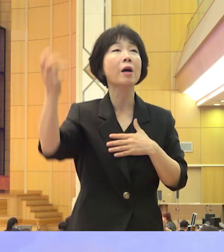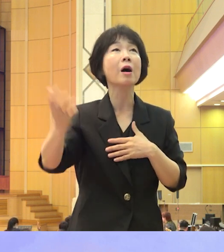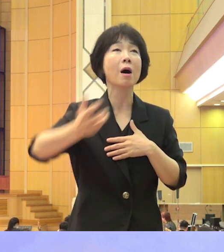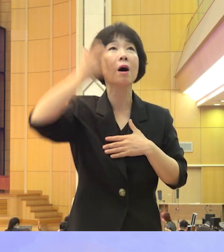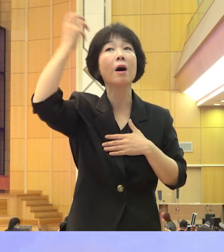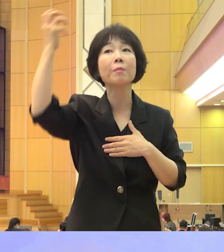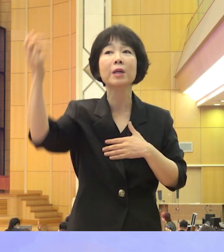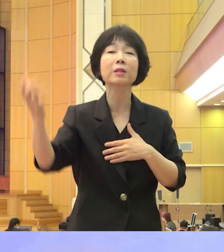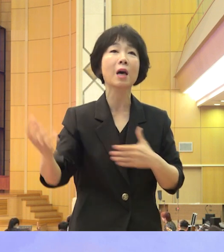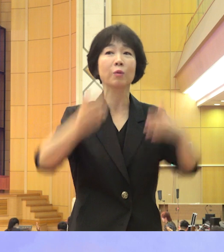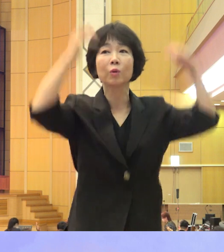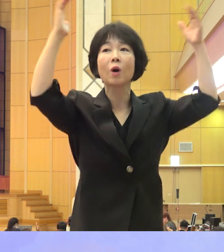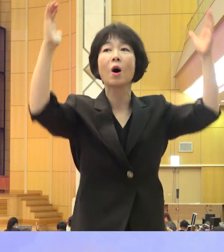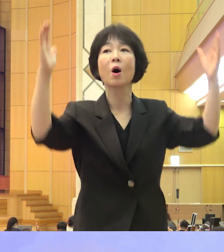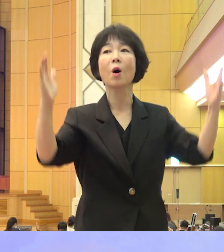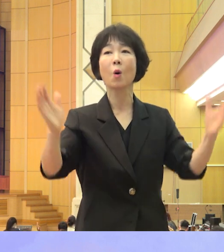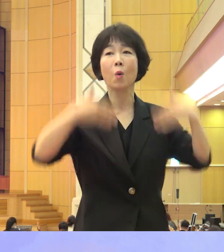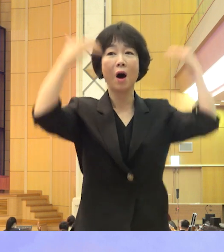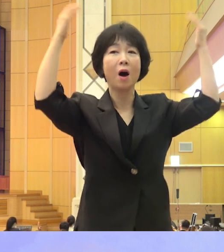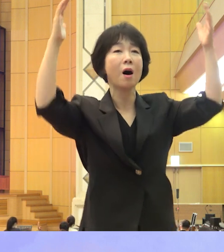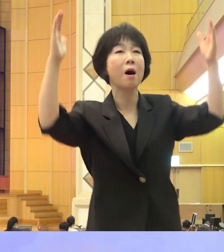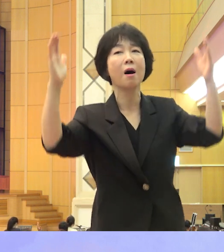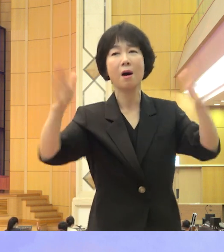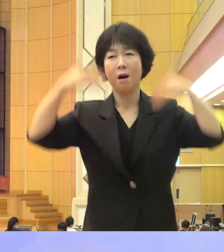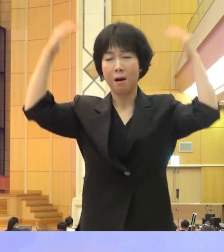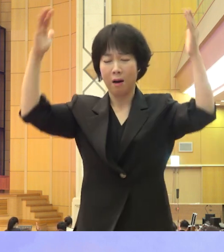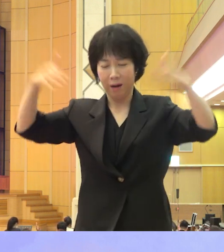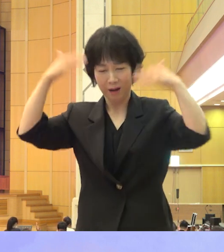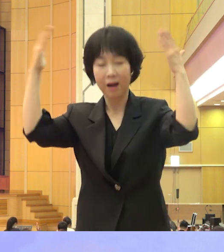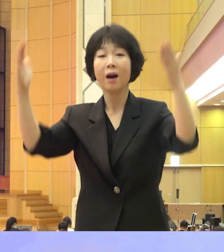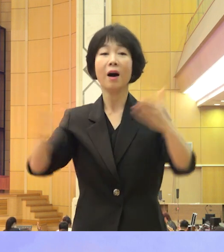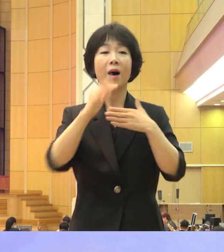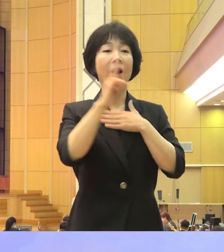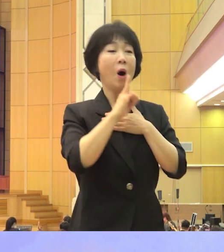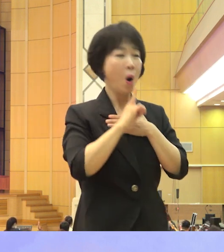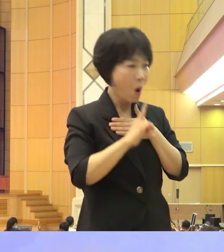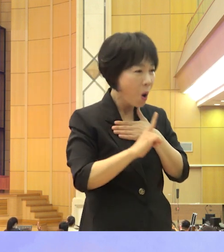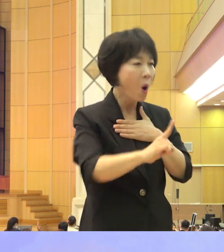성령의 바람 이제 불어와